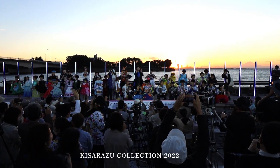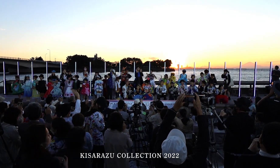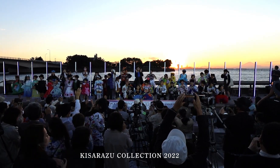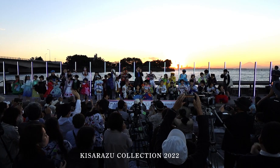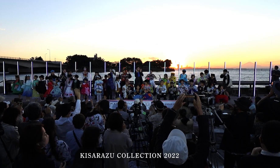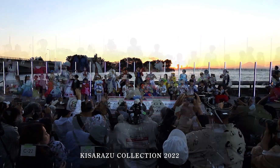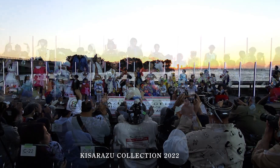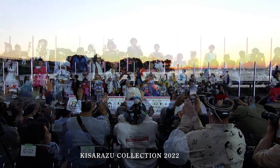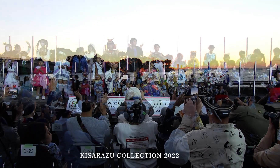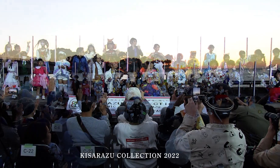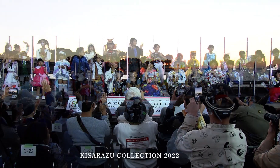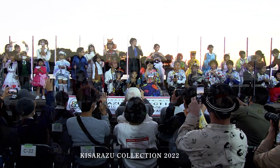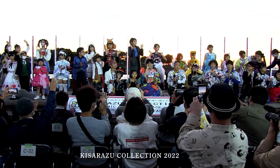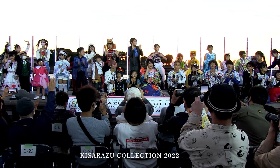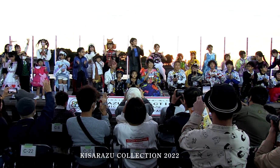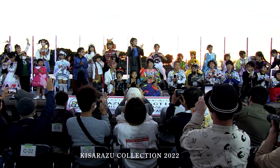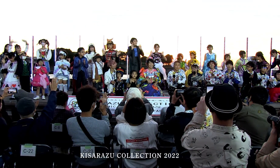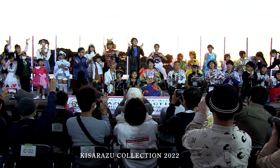る